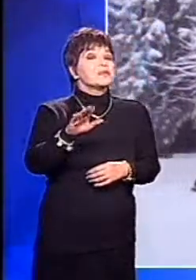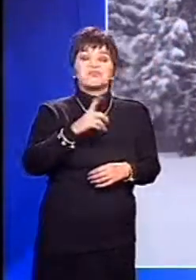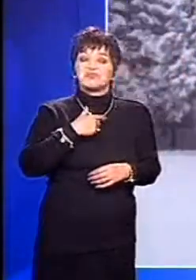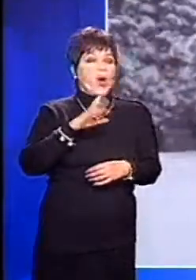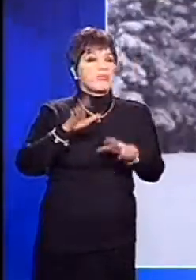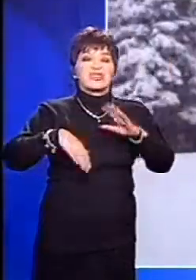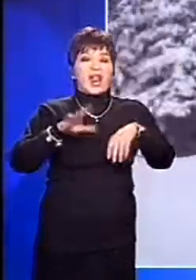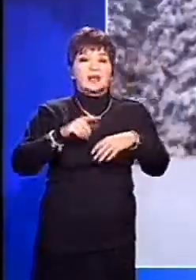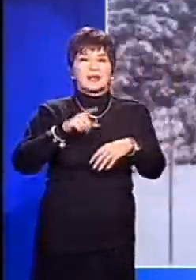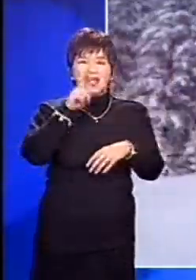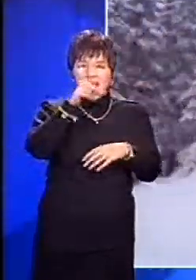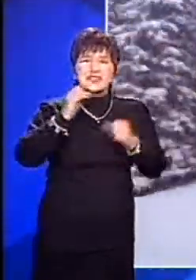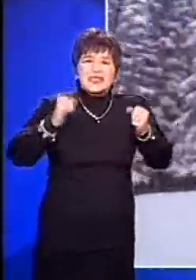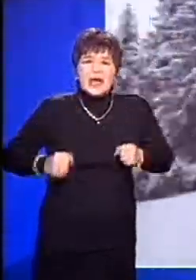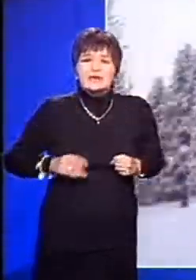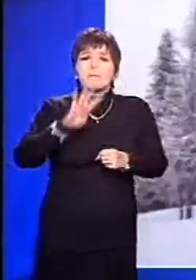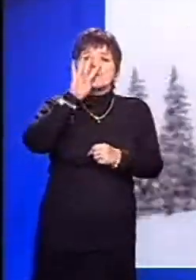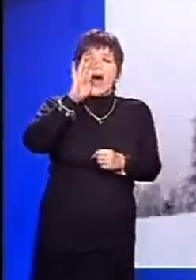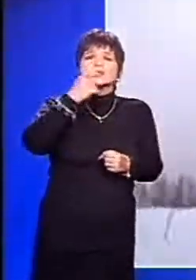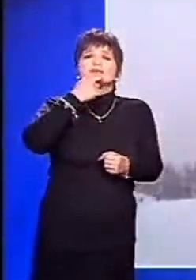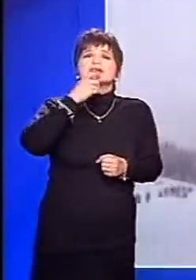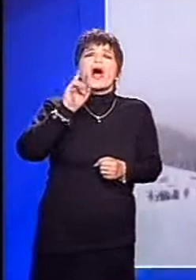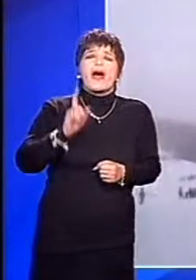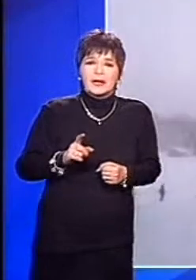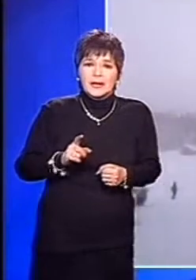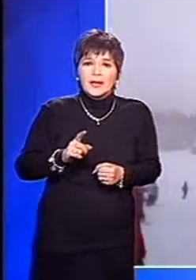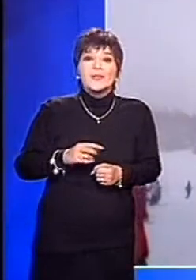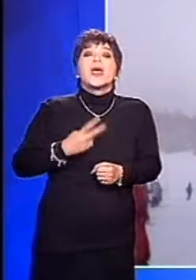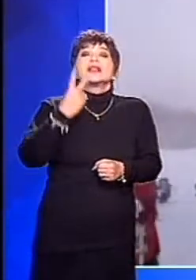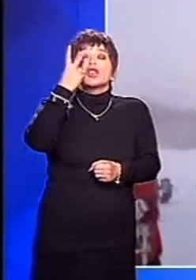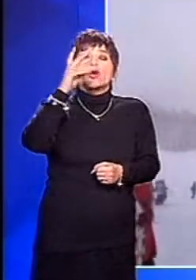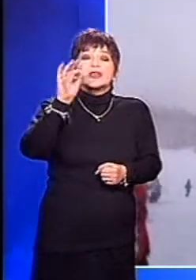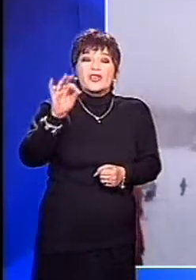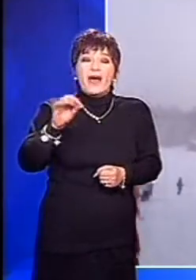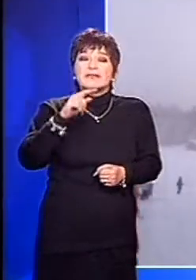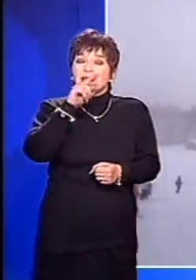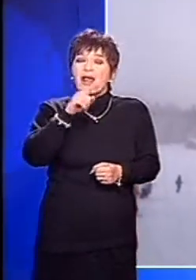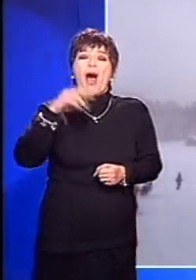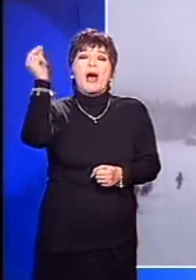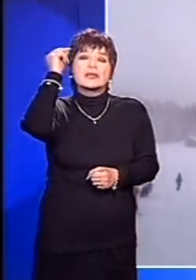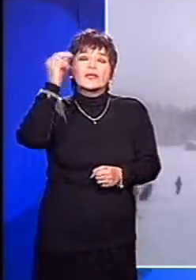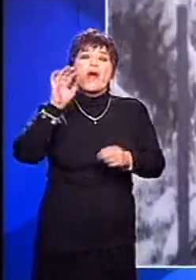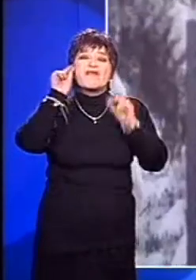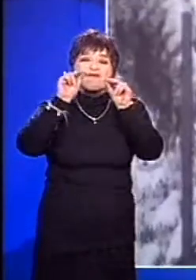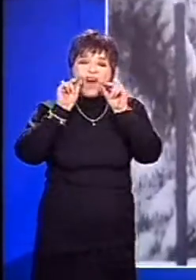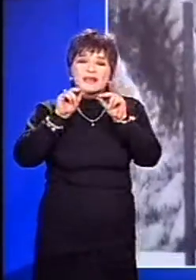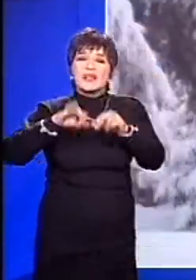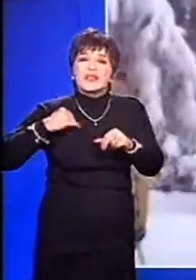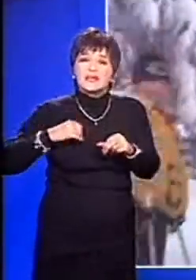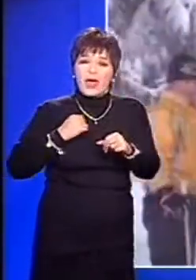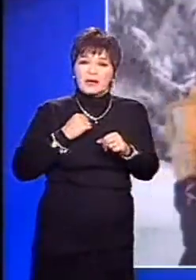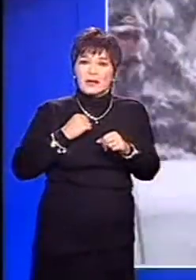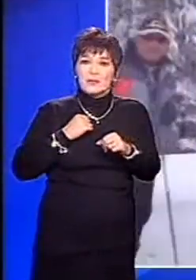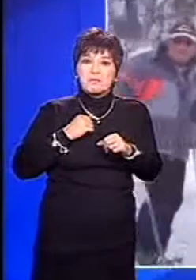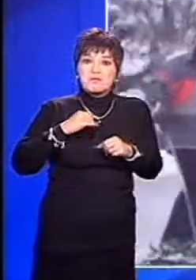cea mai, cea mai mare bucurie am avut de când atunci când punându-i pentru prima dată pe cei cu dizabilități pe schieze. Cea mai mare bucurie am avut atunci când fac acest